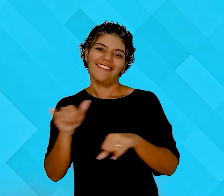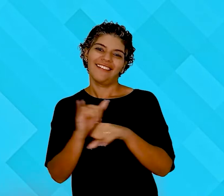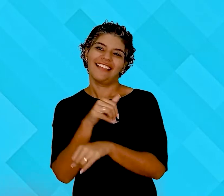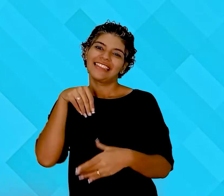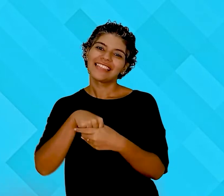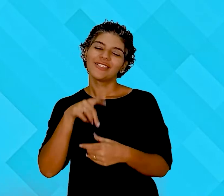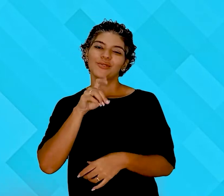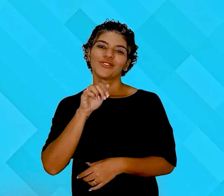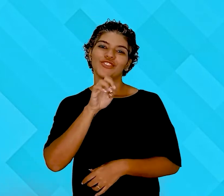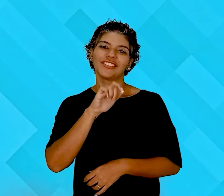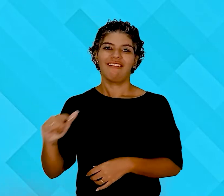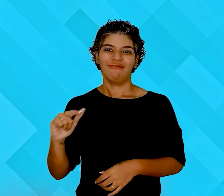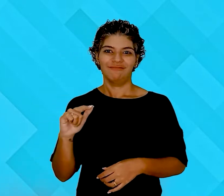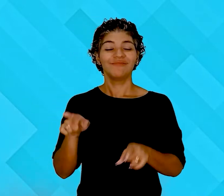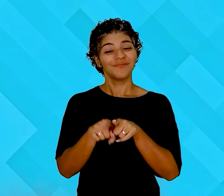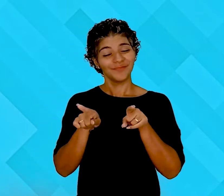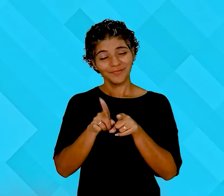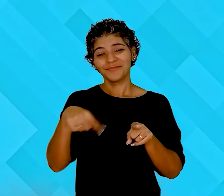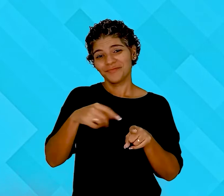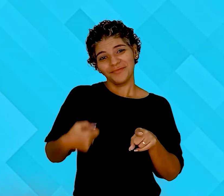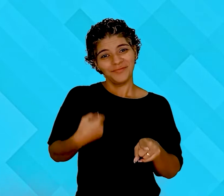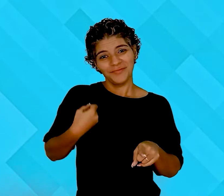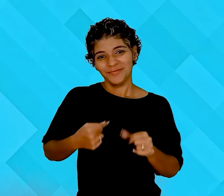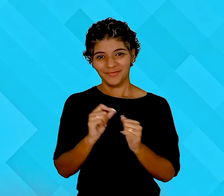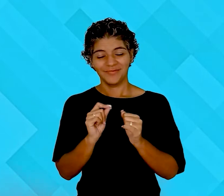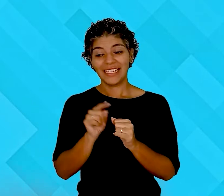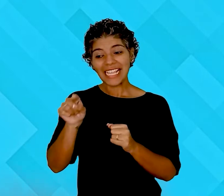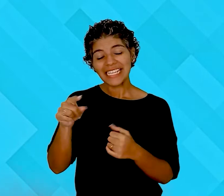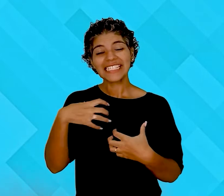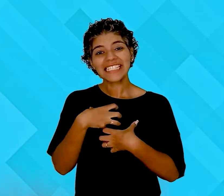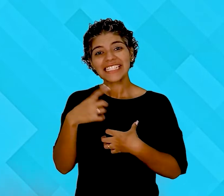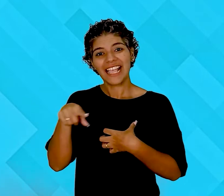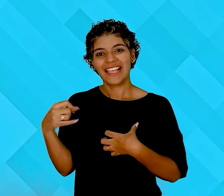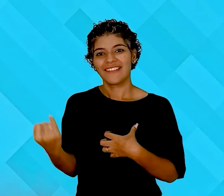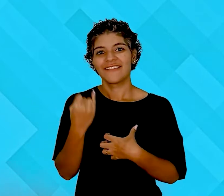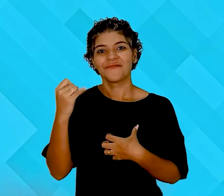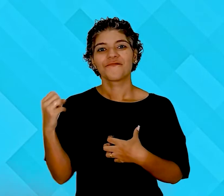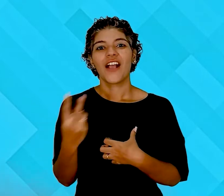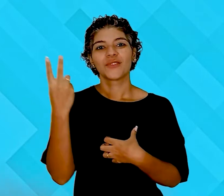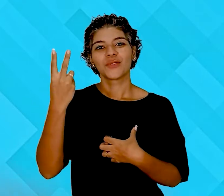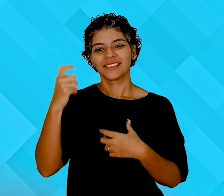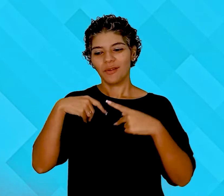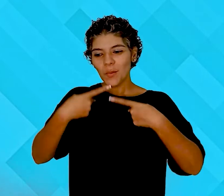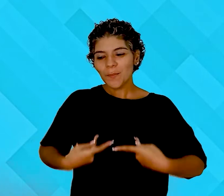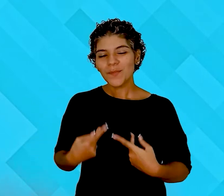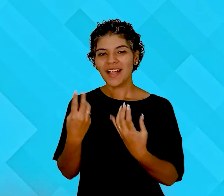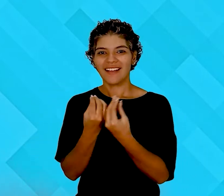sinta importante. E não só um dinheiro que vai sair do bolso e vai pular dentro de um outro bolso. Você podia dar